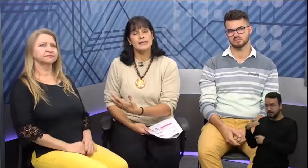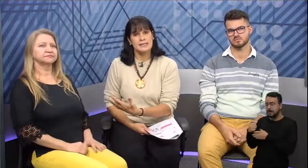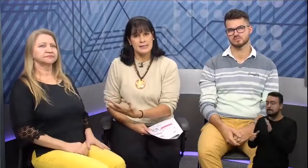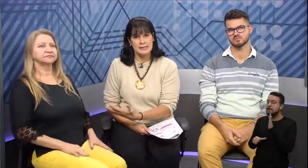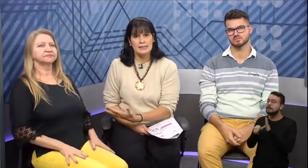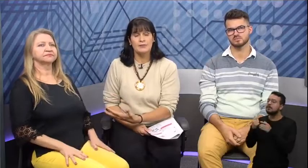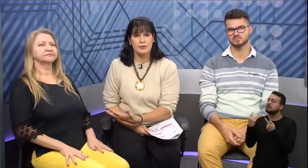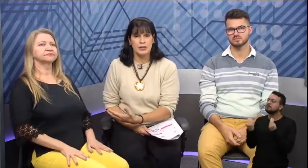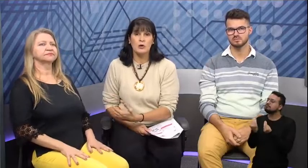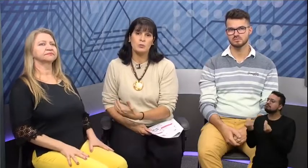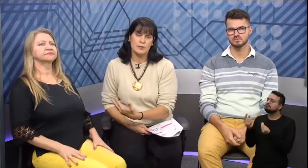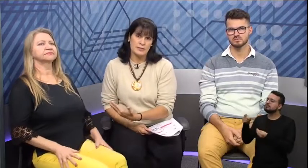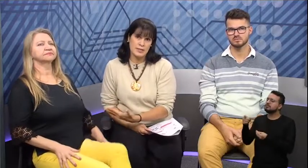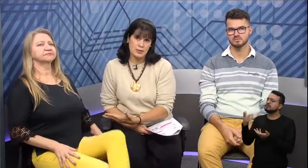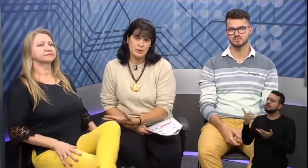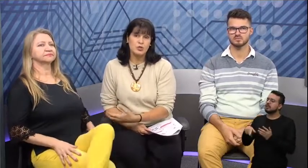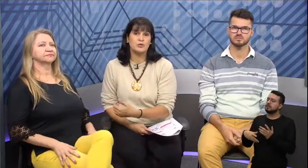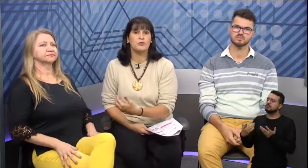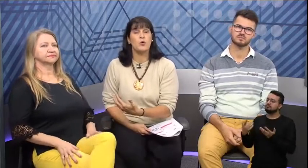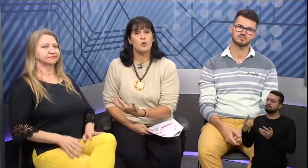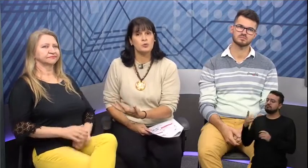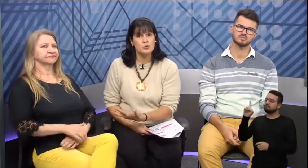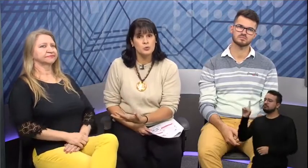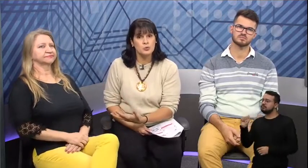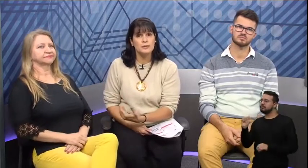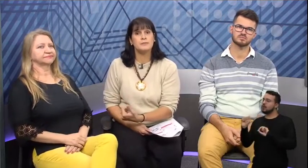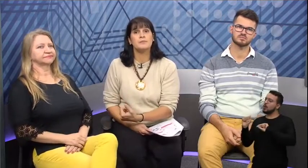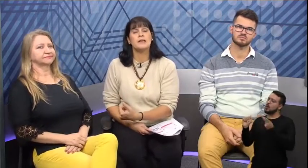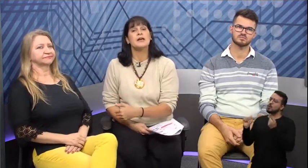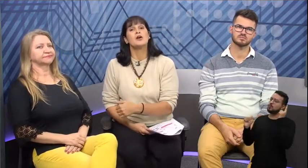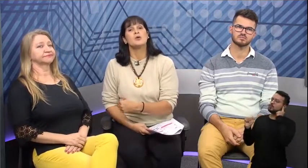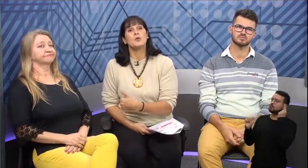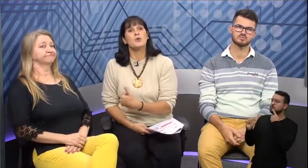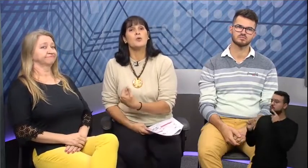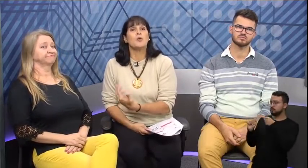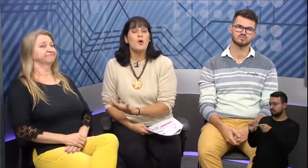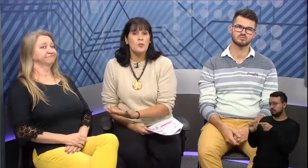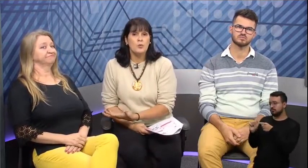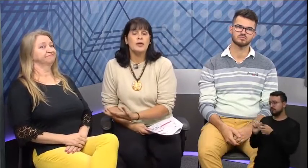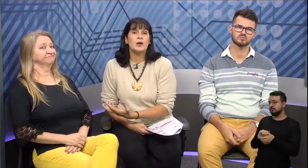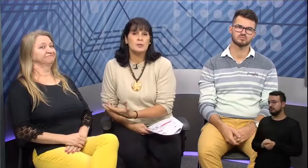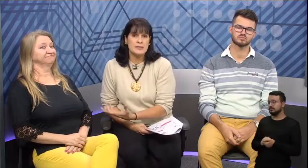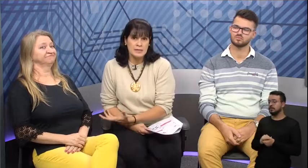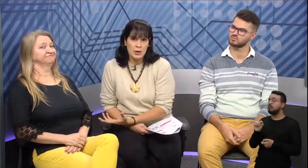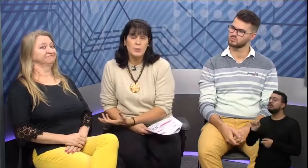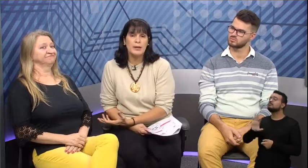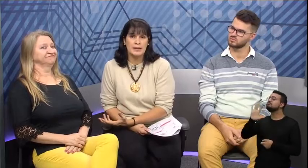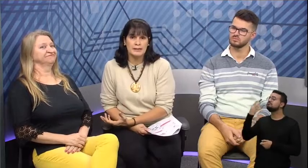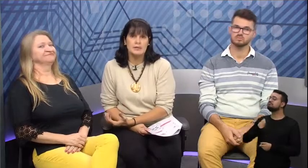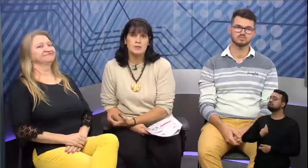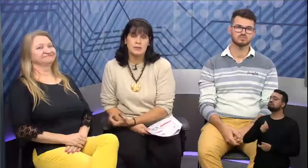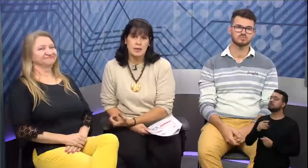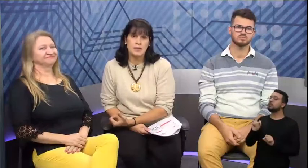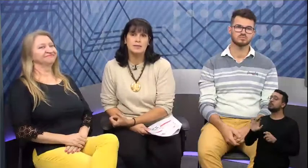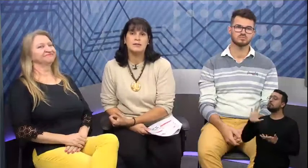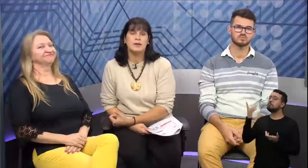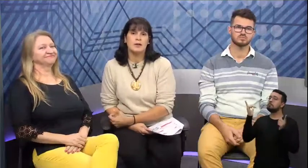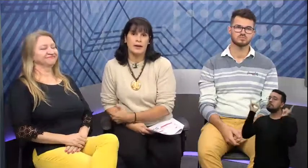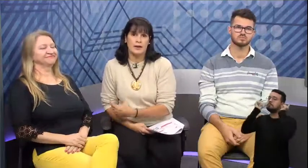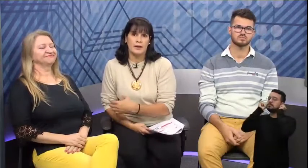se define como deficiente auditivo ou como surda, o que aconteceu para ela ter a surdez,